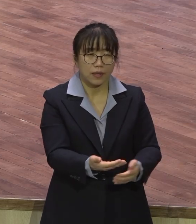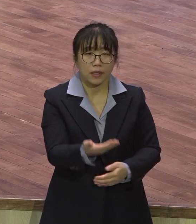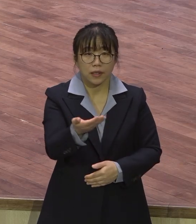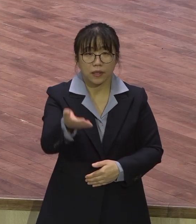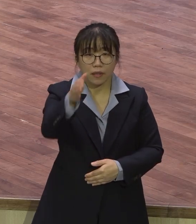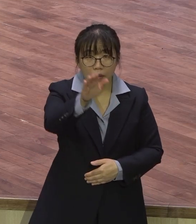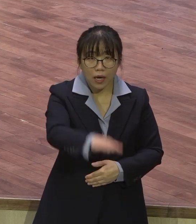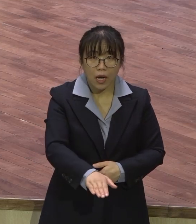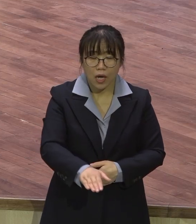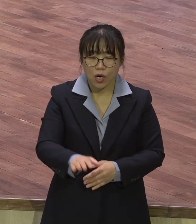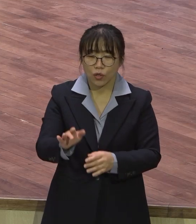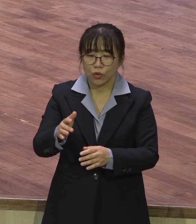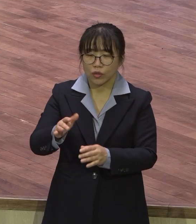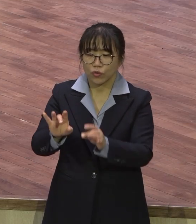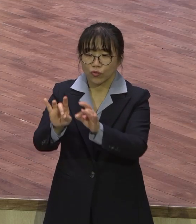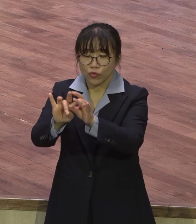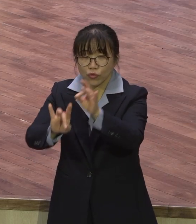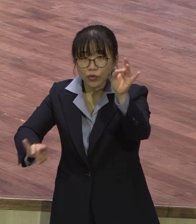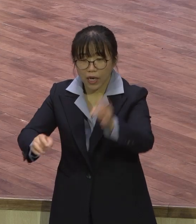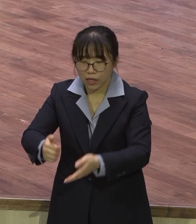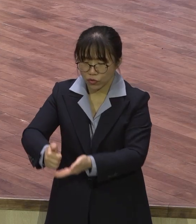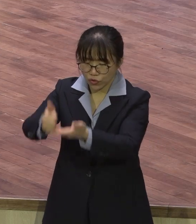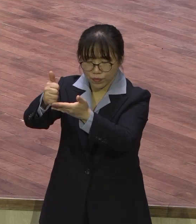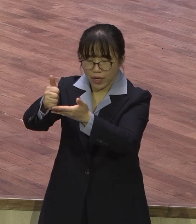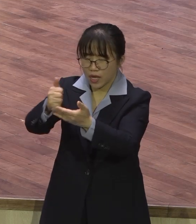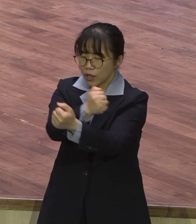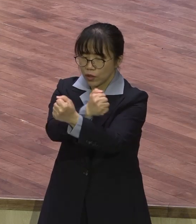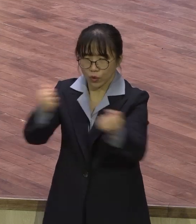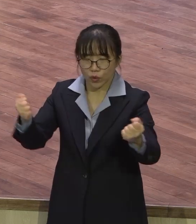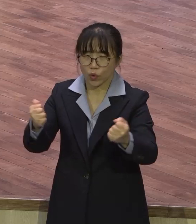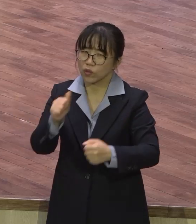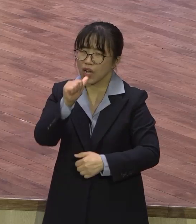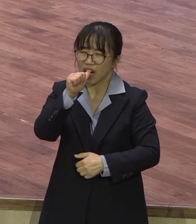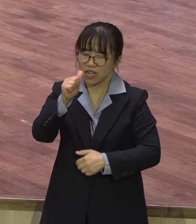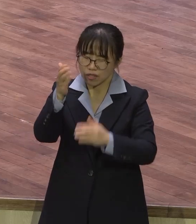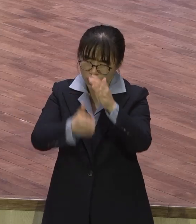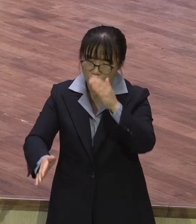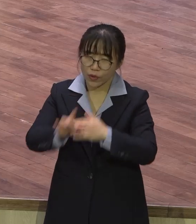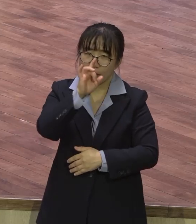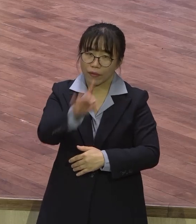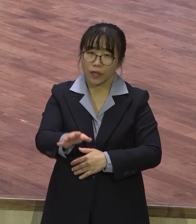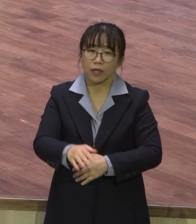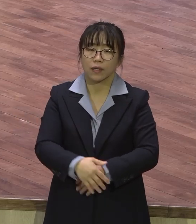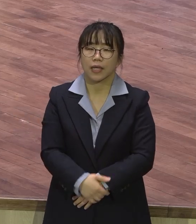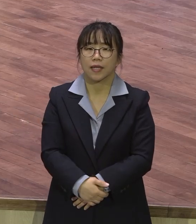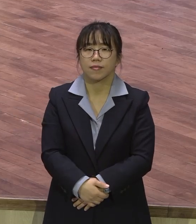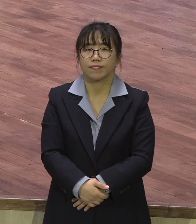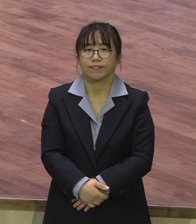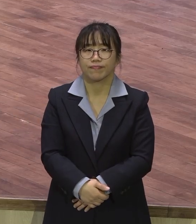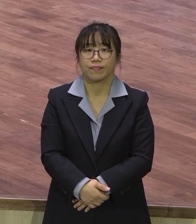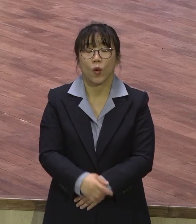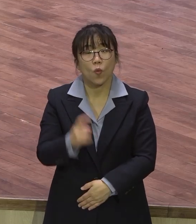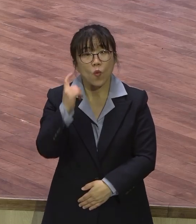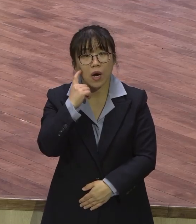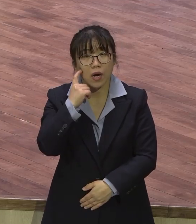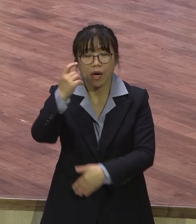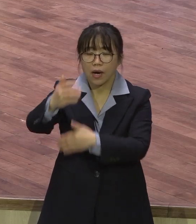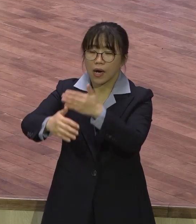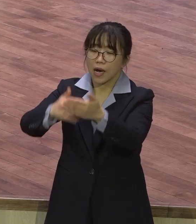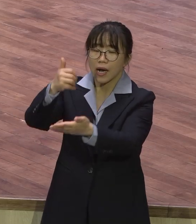가장 싫은 우상승배 그 말은 하나님을 미워하기 때문에 그 죄의 결과